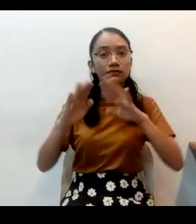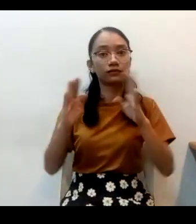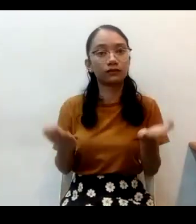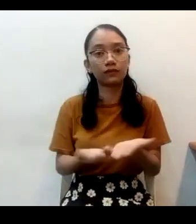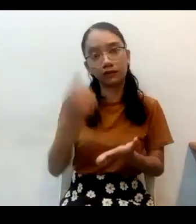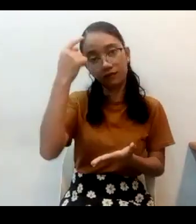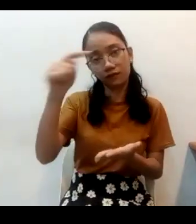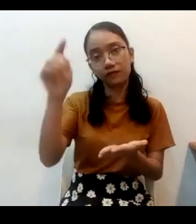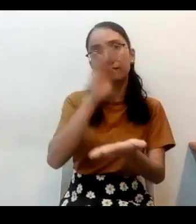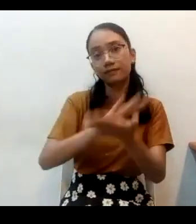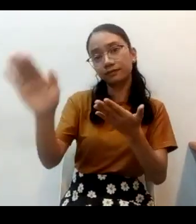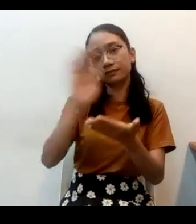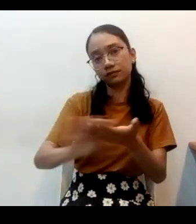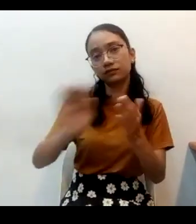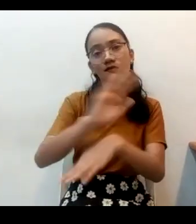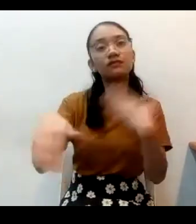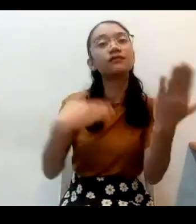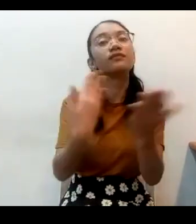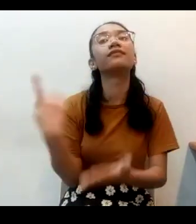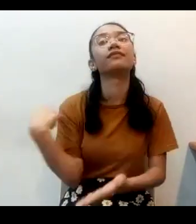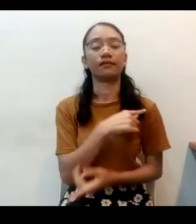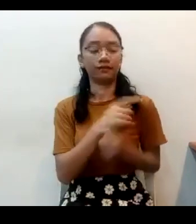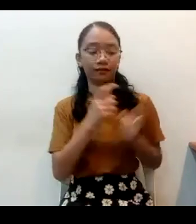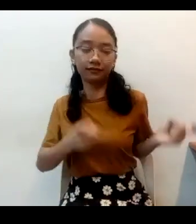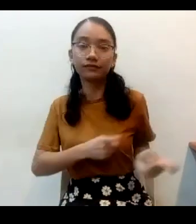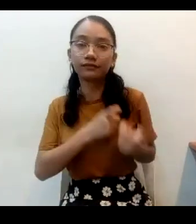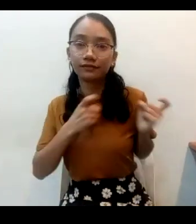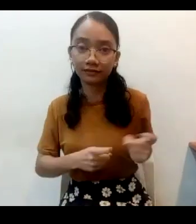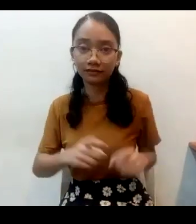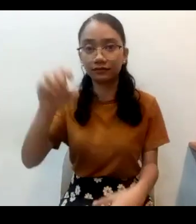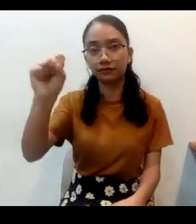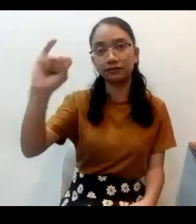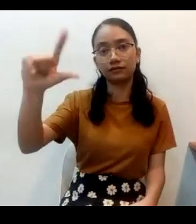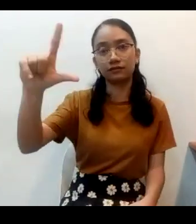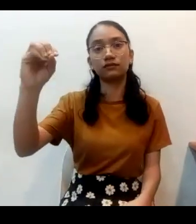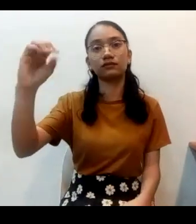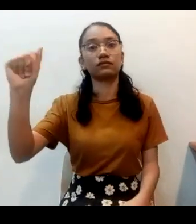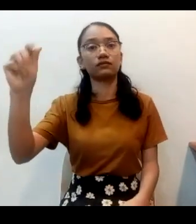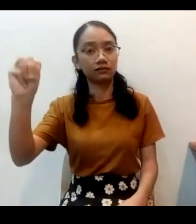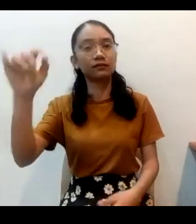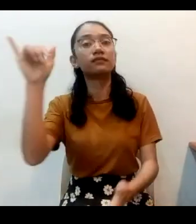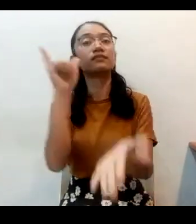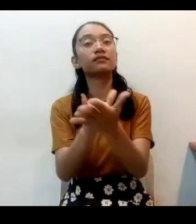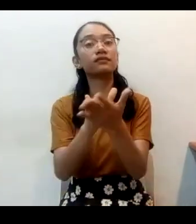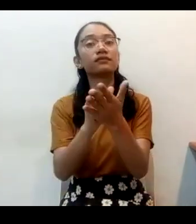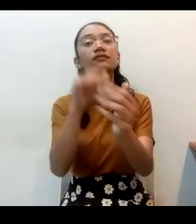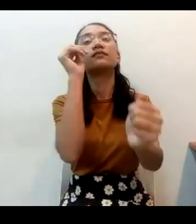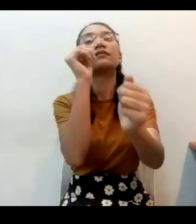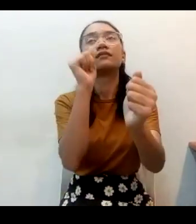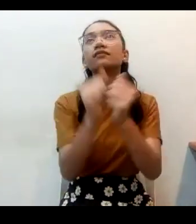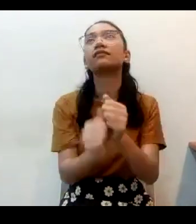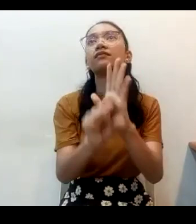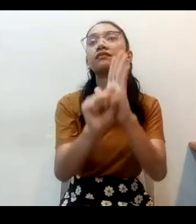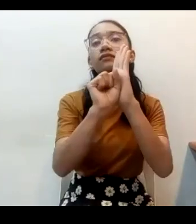sanlibutan para po alisin yung lahat nating kasalanan. So Siloam is the symbol of Jesus Christ. Kaya yung Siloam po ay simbolo ni Jesus